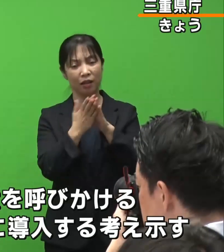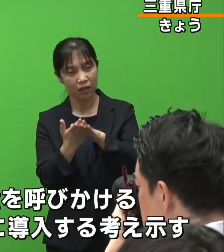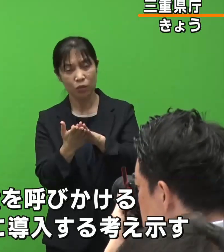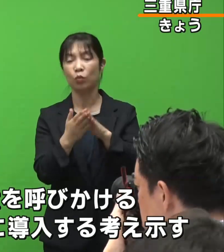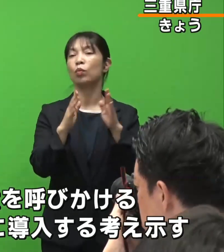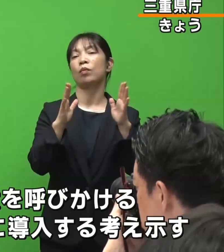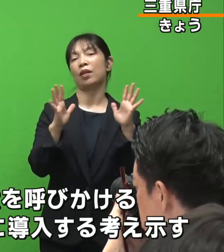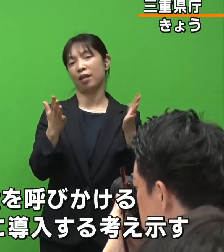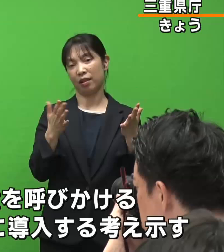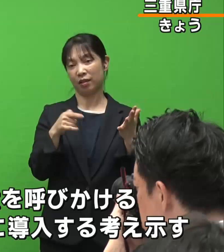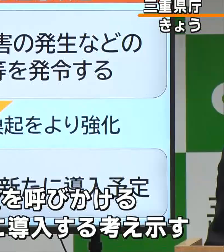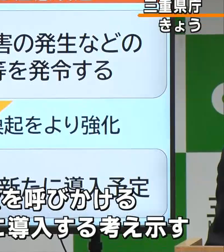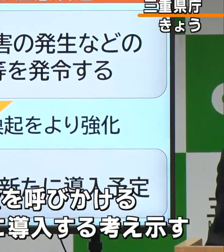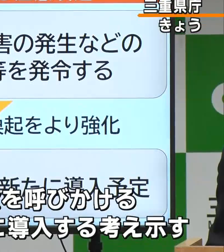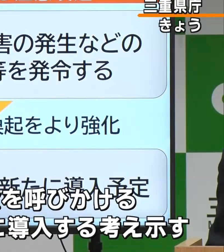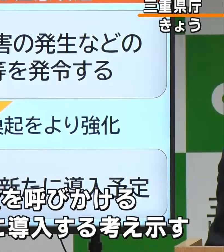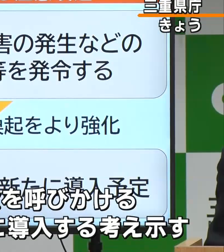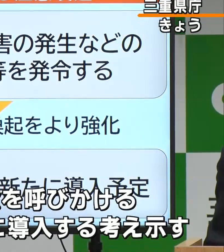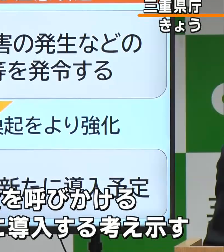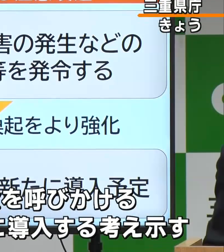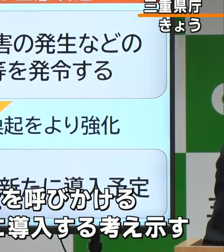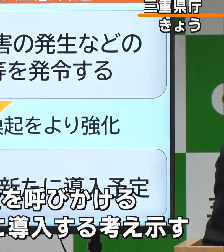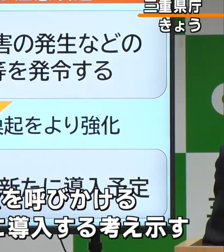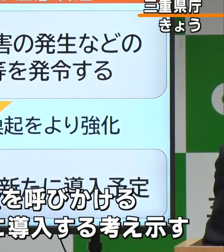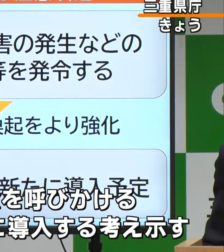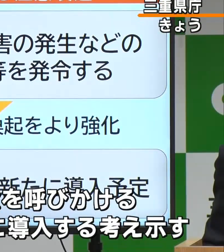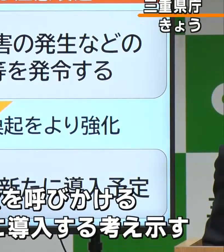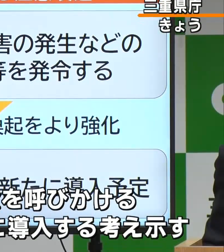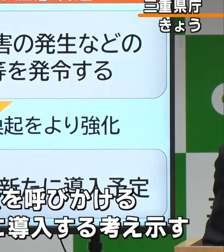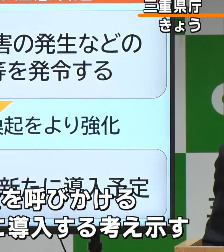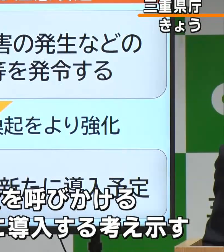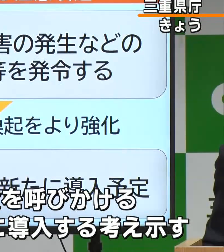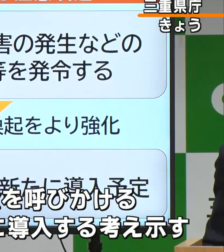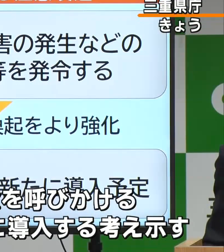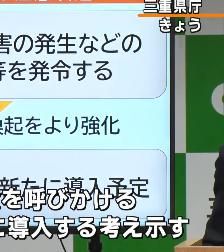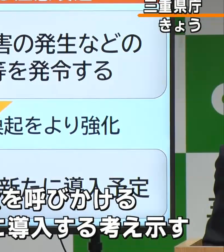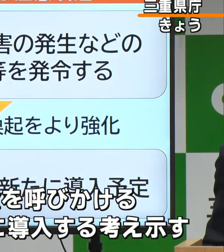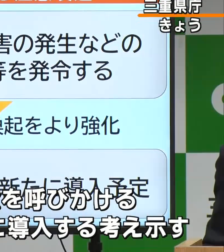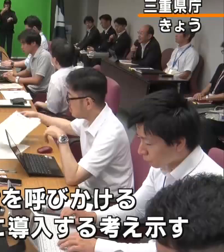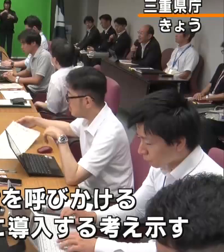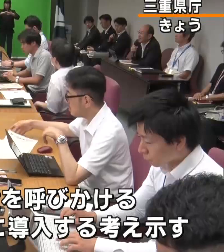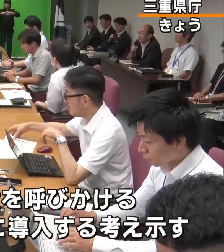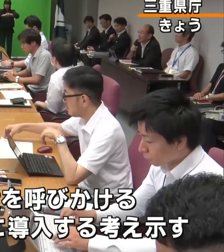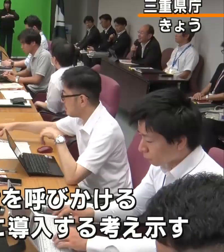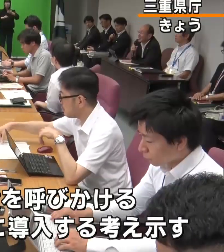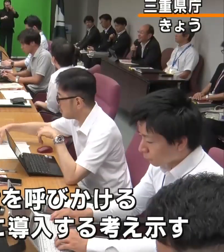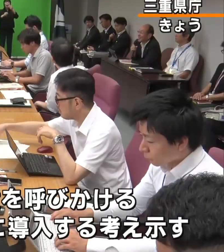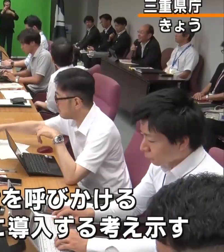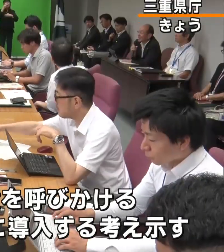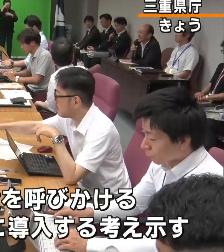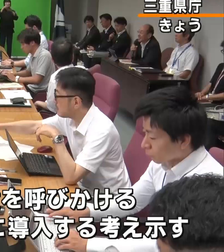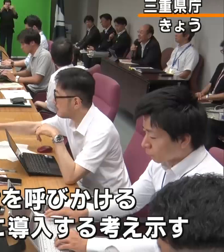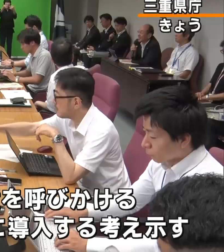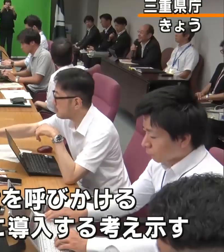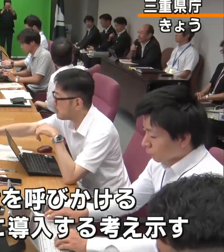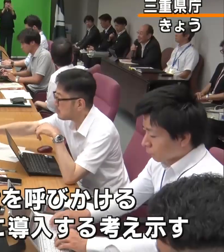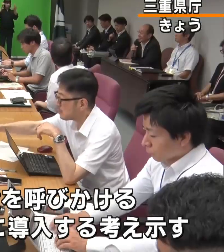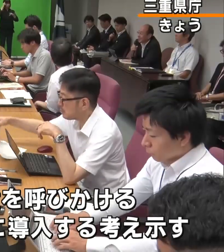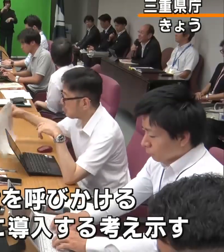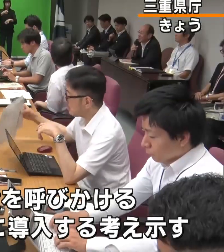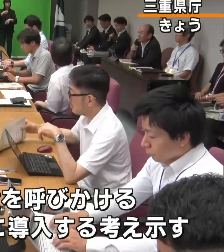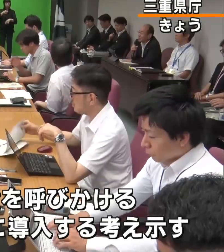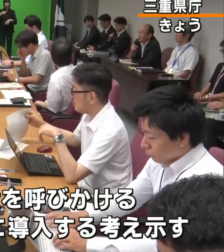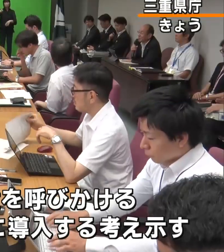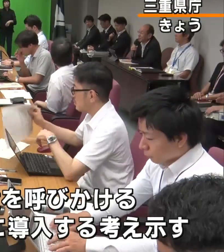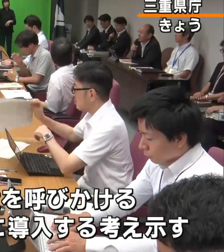強化するため出没情報に基づいて県民に注意を呼びかけるクマアラートを今月中に導入